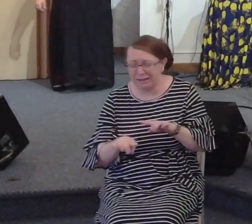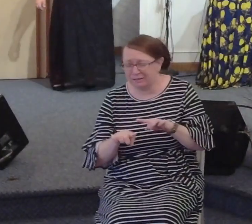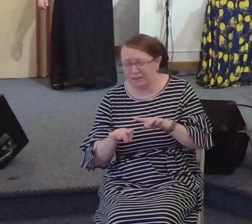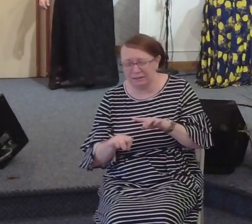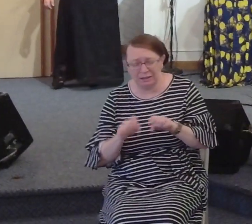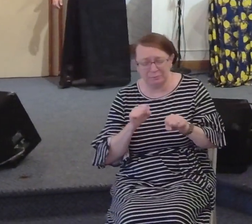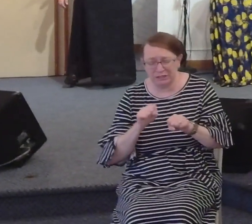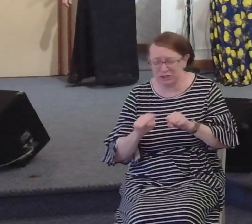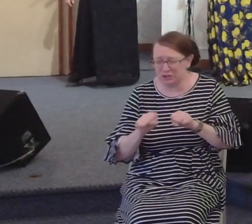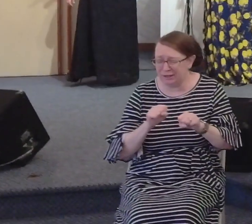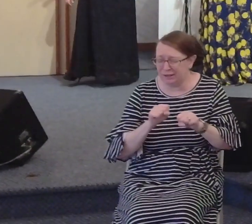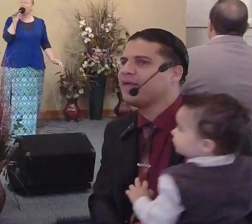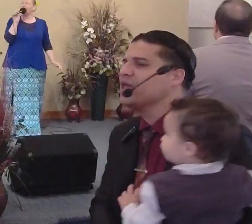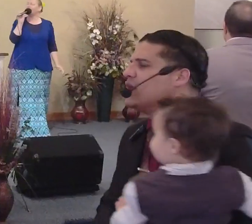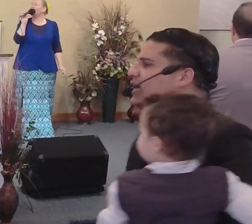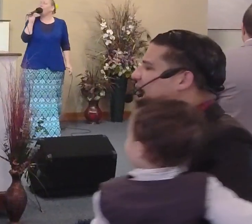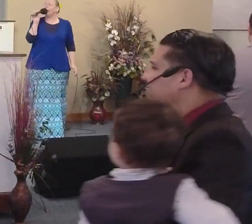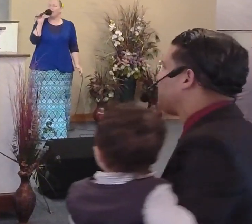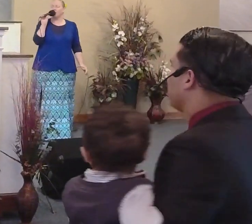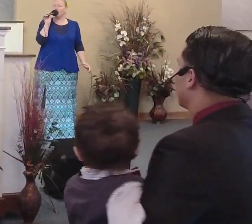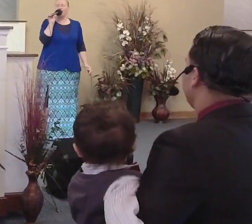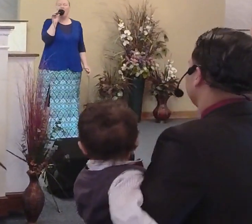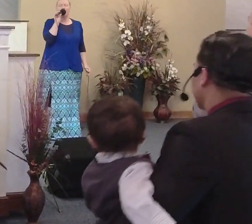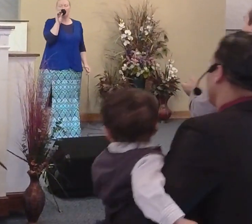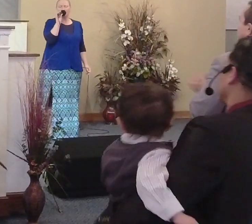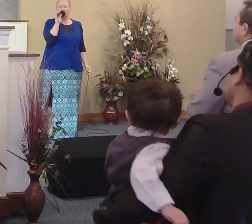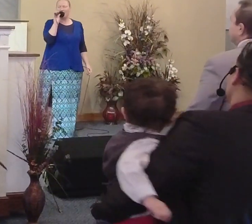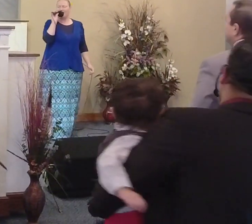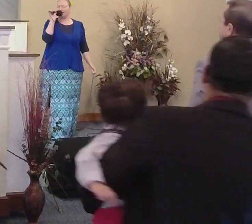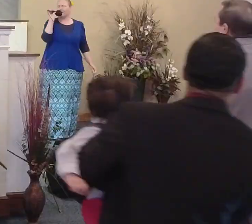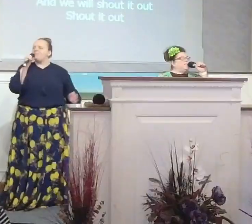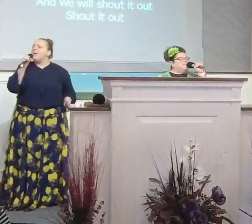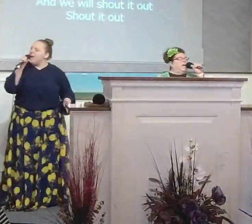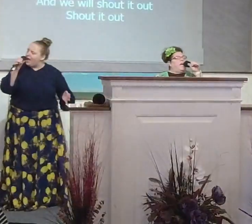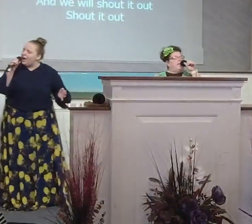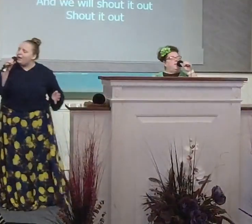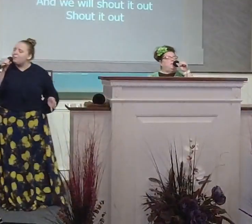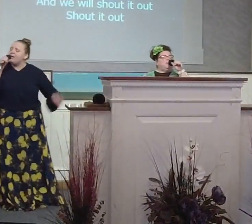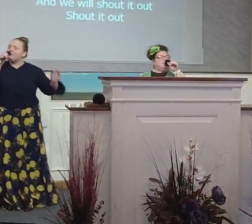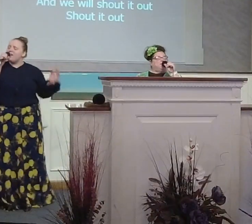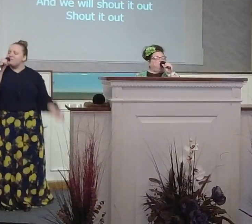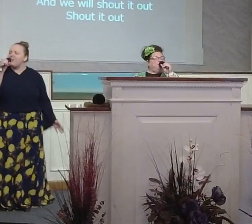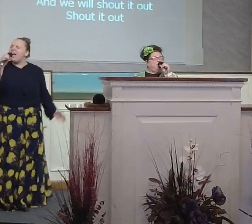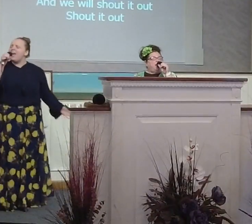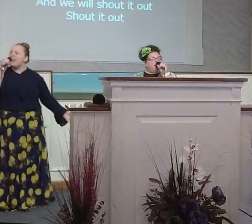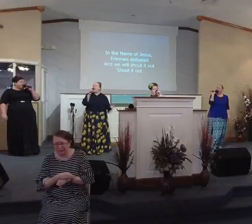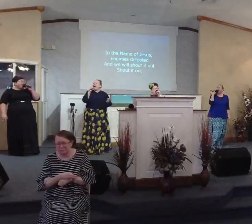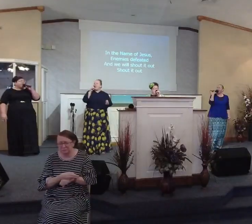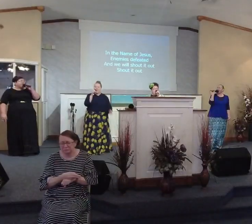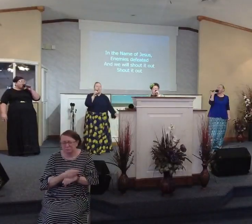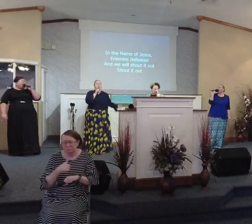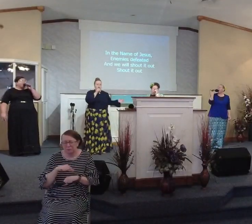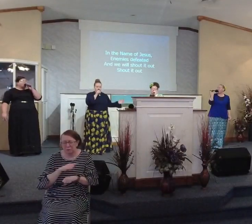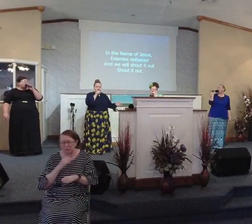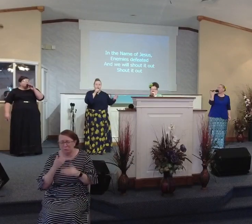gracias por tu santa, que te ama, te adora, te ama, gracias por tu cabeza, gracias Señor,